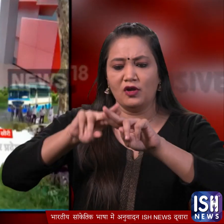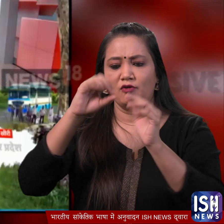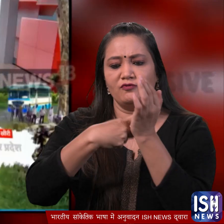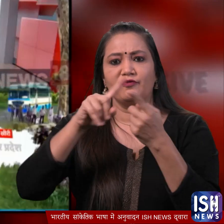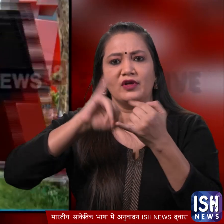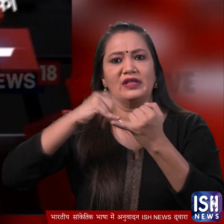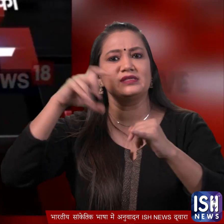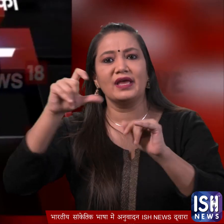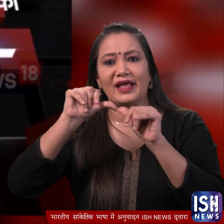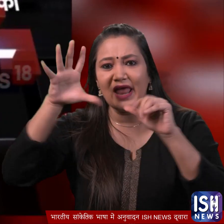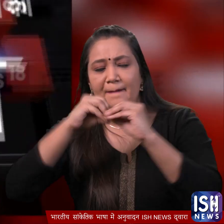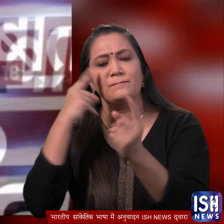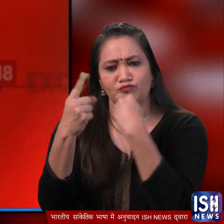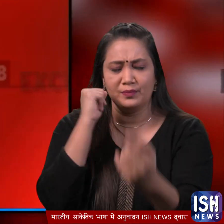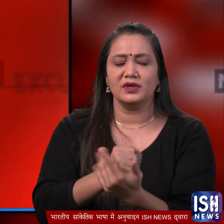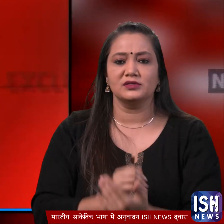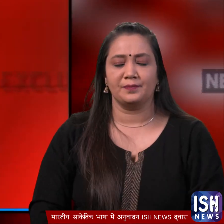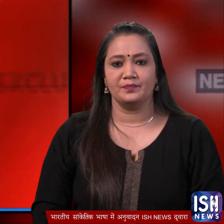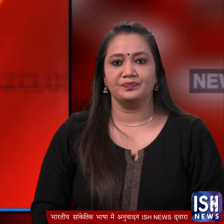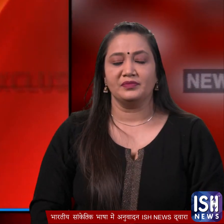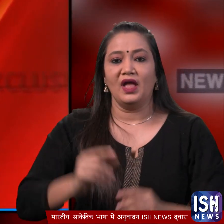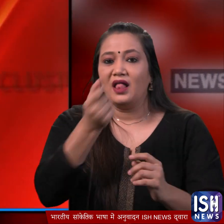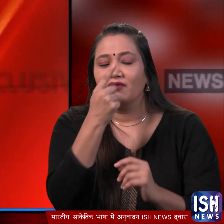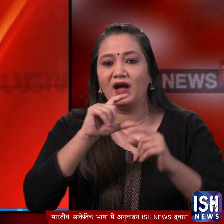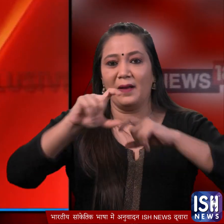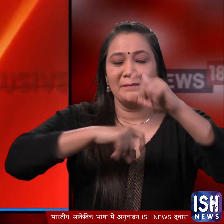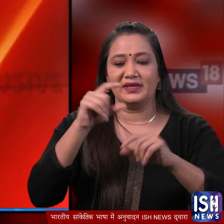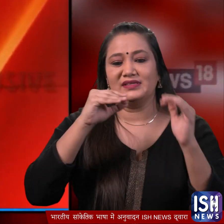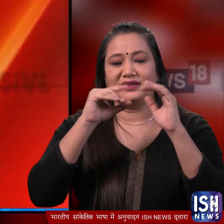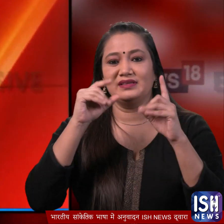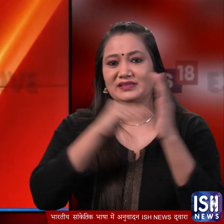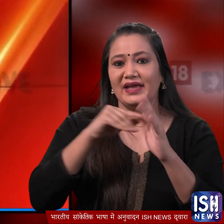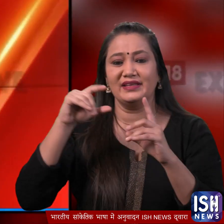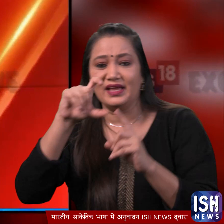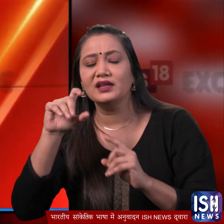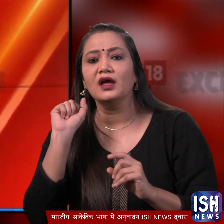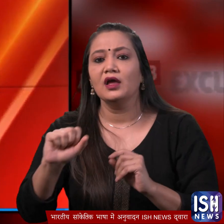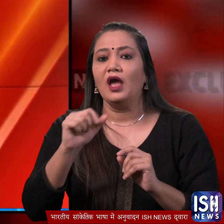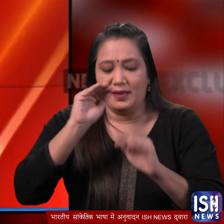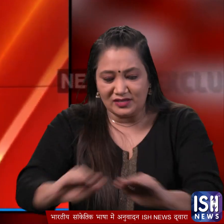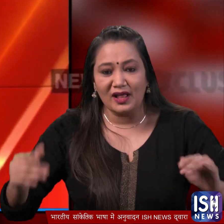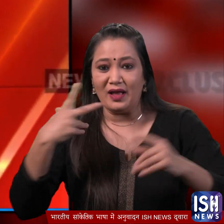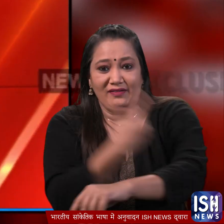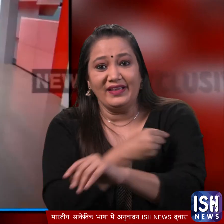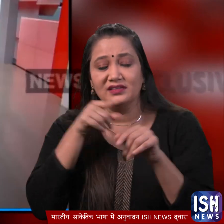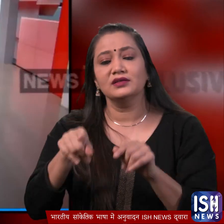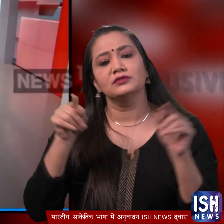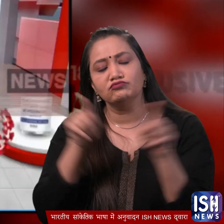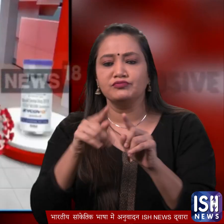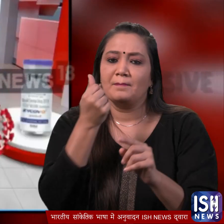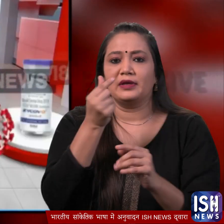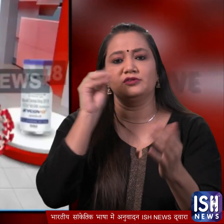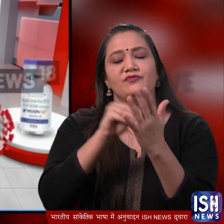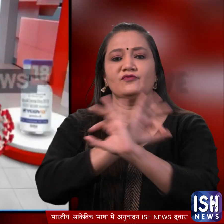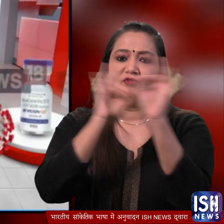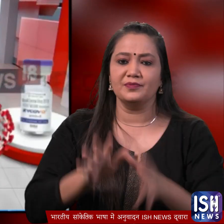रिपोर्ट पर भी सवाल की। दवा कंपनी जायडस कैडिला की बच्चों के लिए बनाई गई कोरोना वैक्सीन की कीमत तय कर दी गई। कंपनी के मुताबिक केंद्र